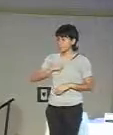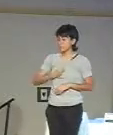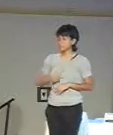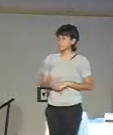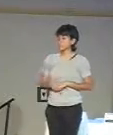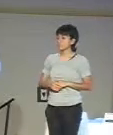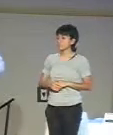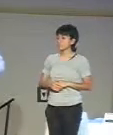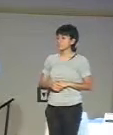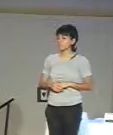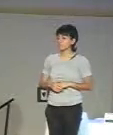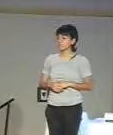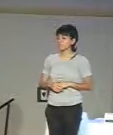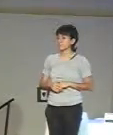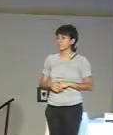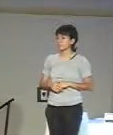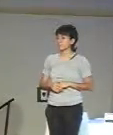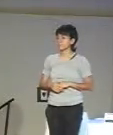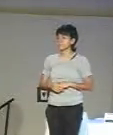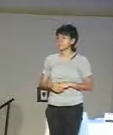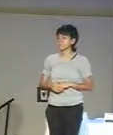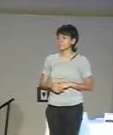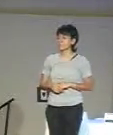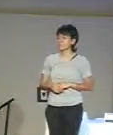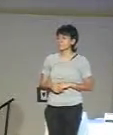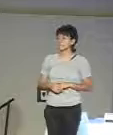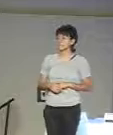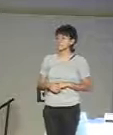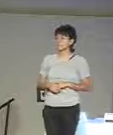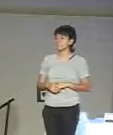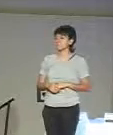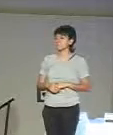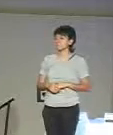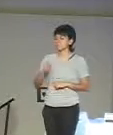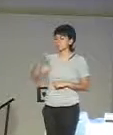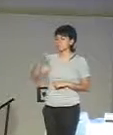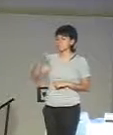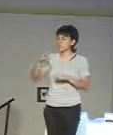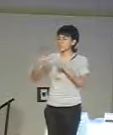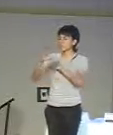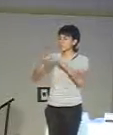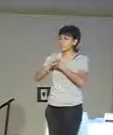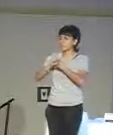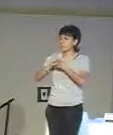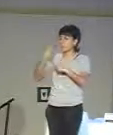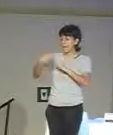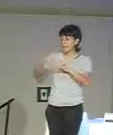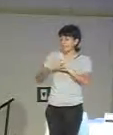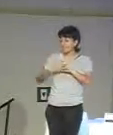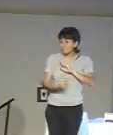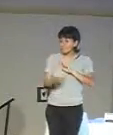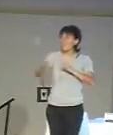Bueno, este es el comportamiento de los casos de transmisión perinatal según